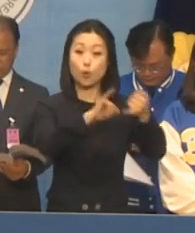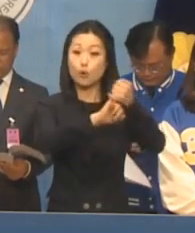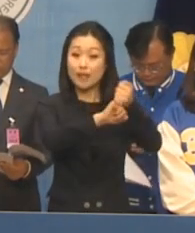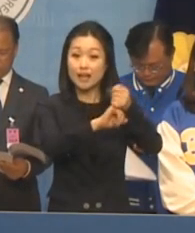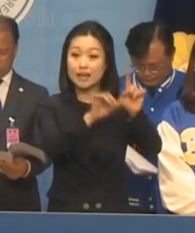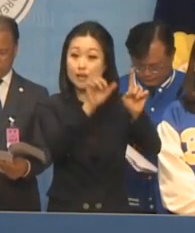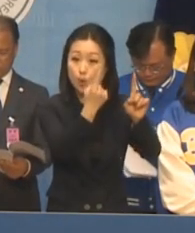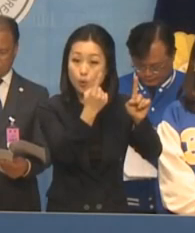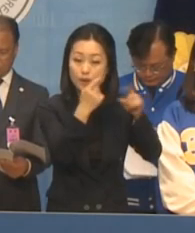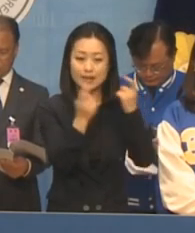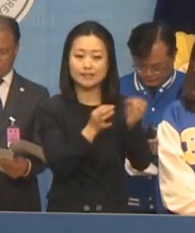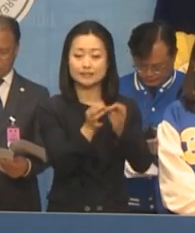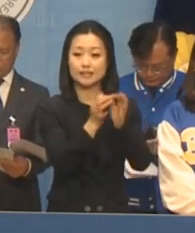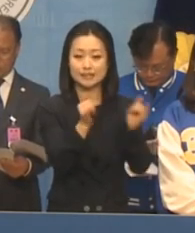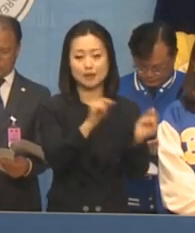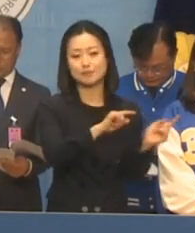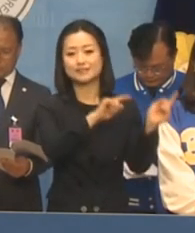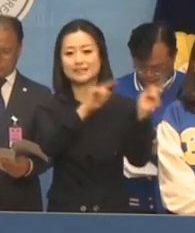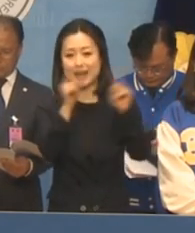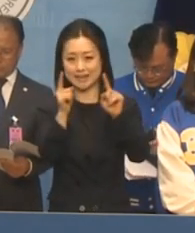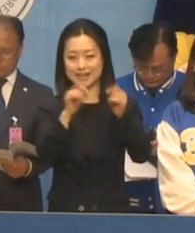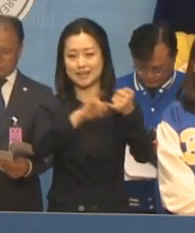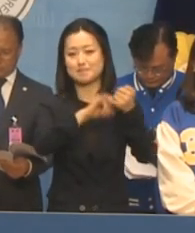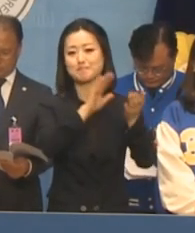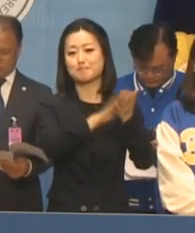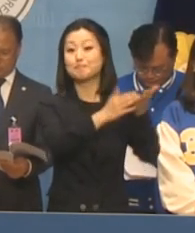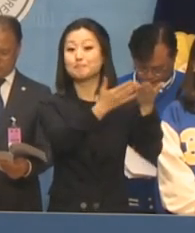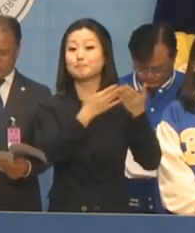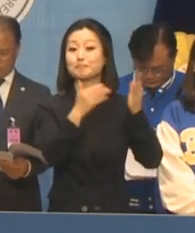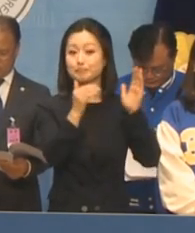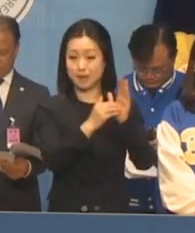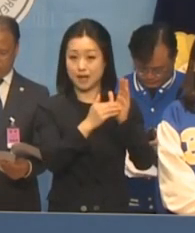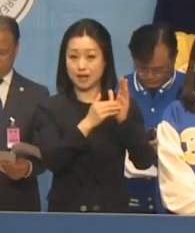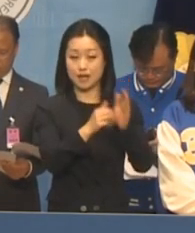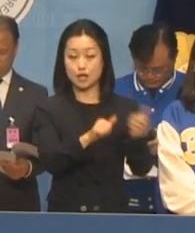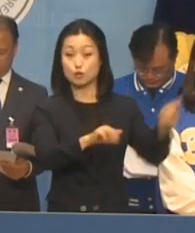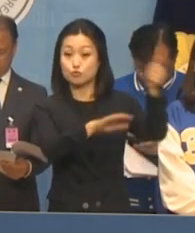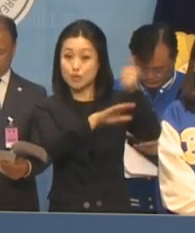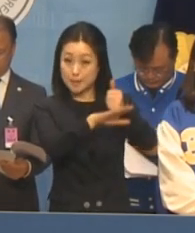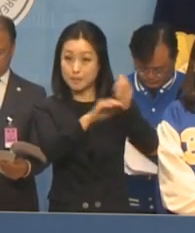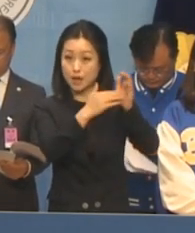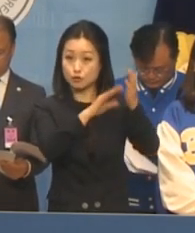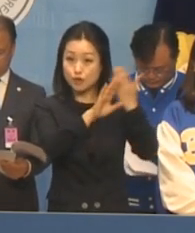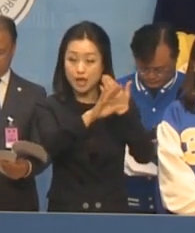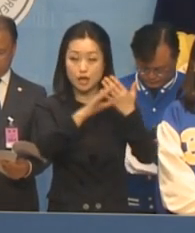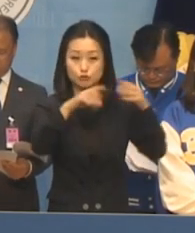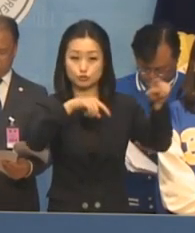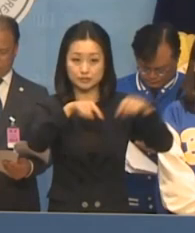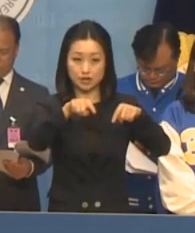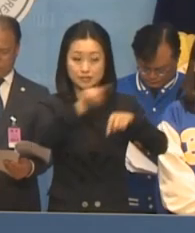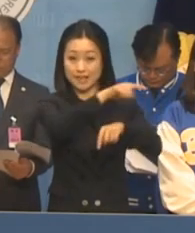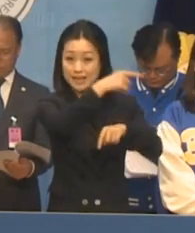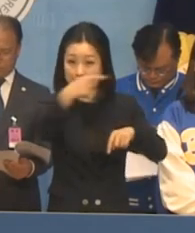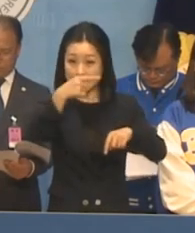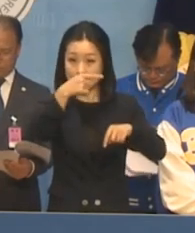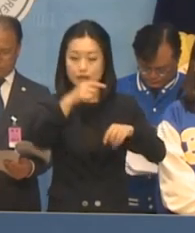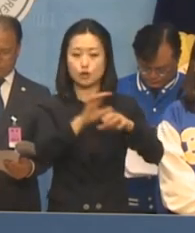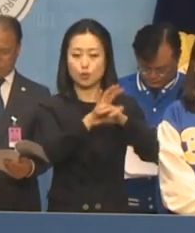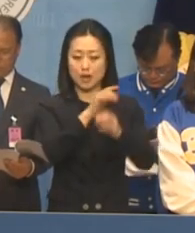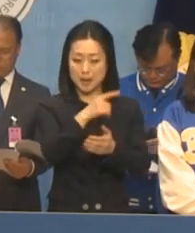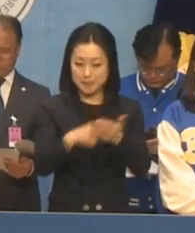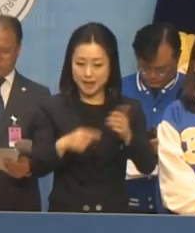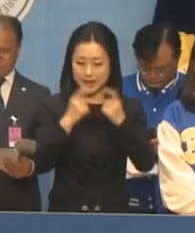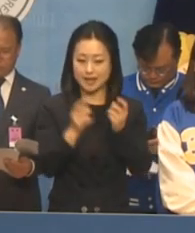소상공인 자영업자 살리기를 약속했고 취임후 국정과제 1호 역시 코로나피해